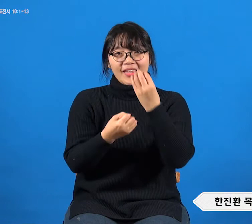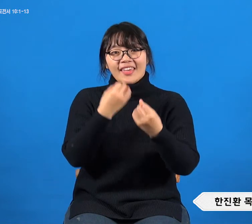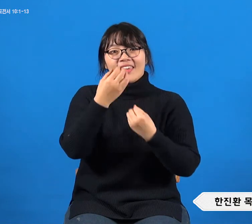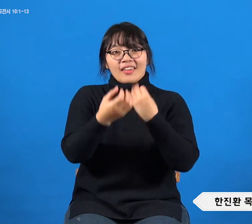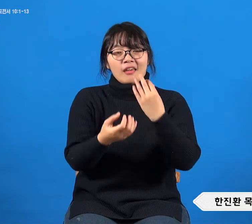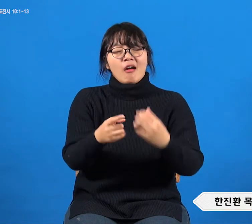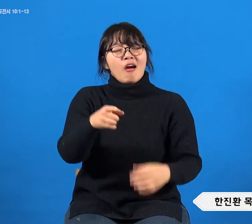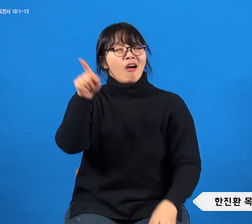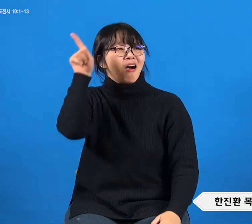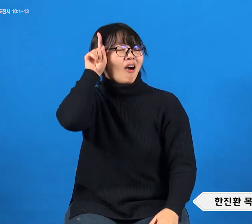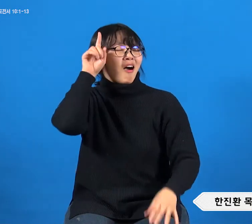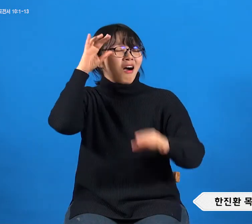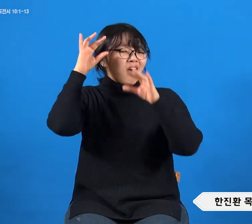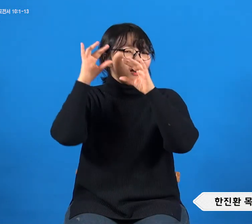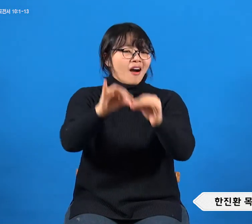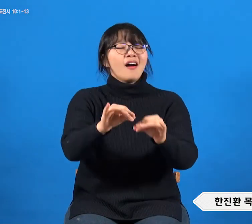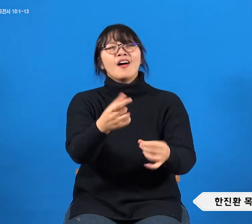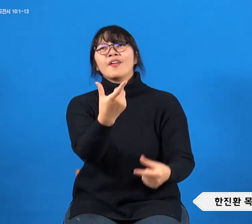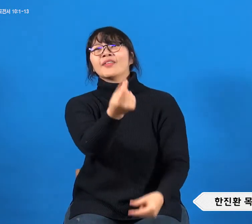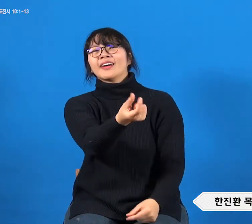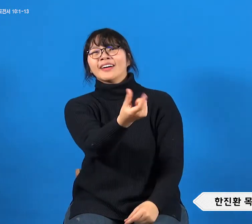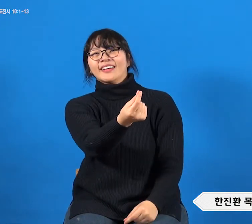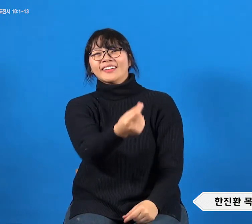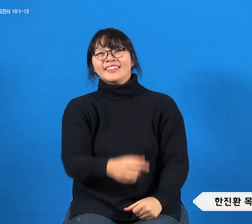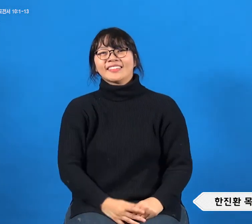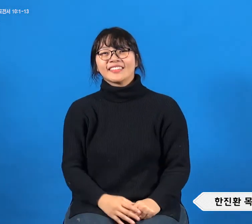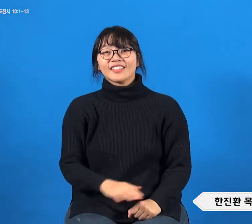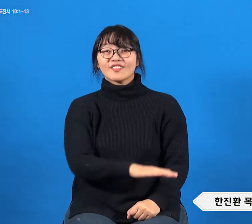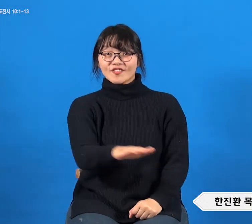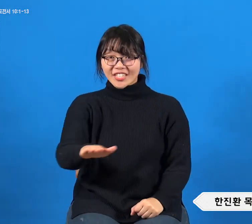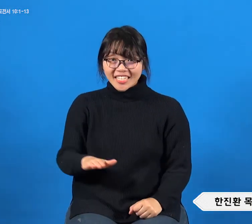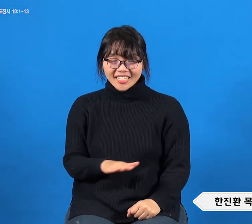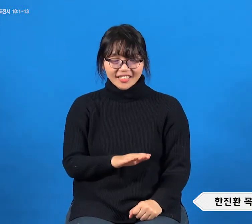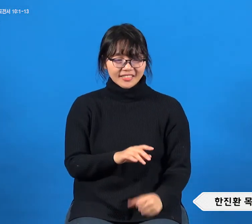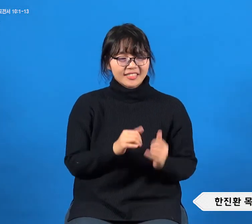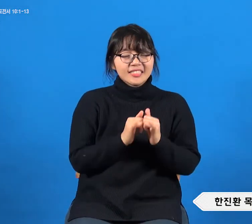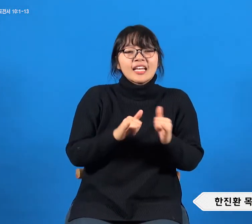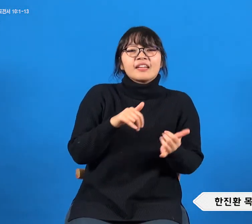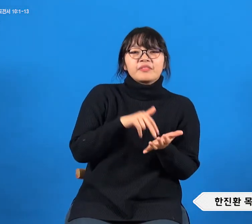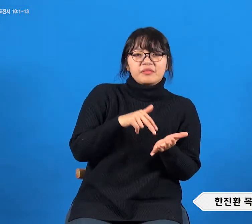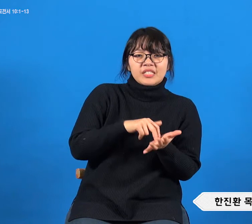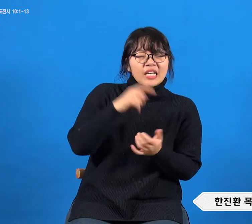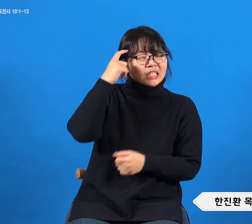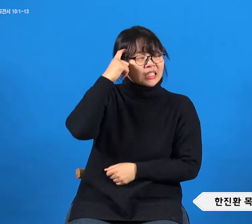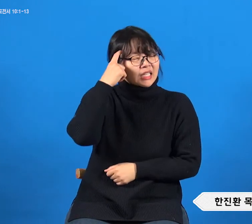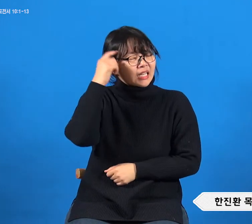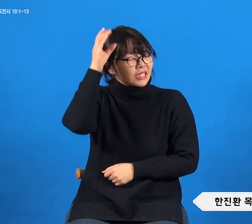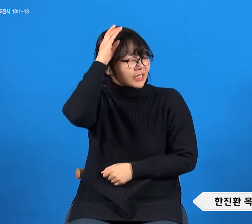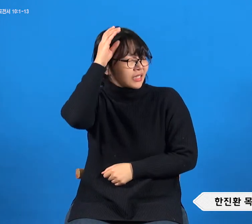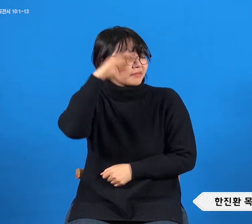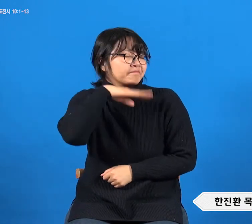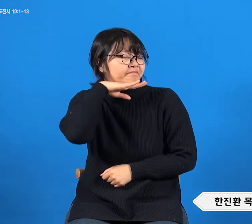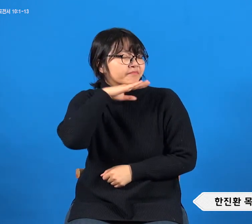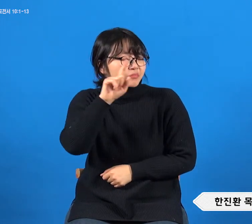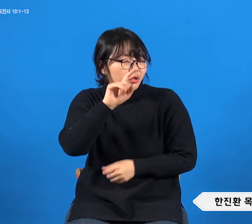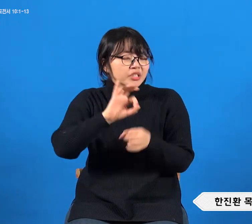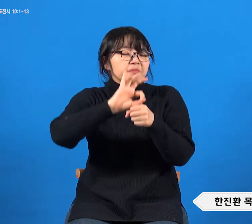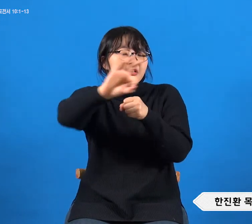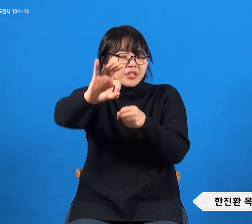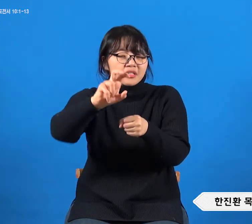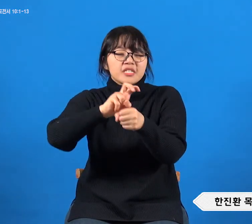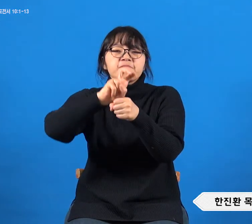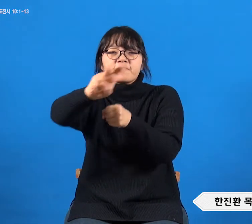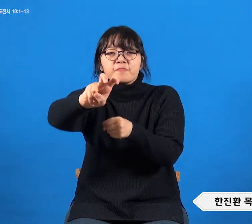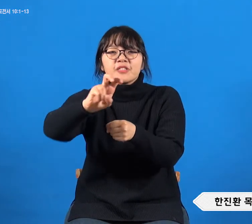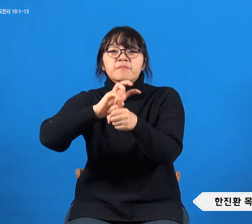정말 맞는 말 아닙니까? 우리는 자꾸 10년 후에 내 삶을 인도해 달라고 합니다. 20년 후에